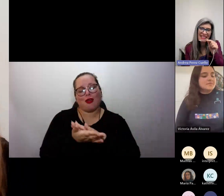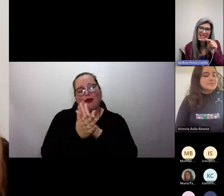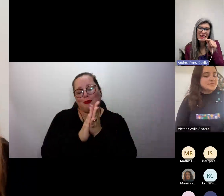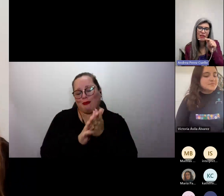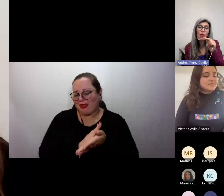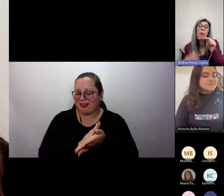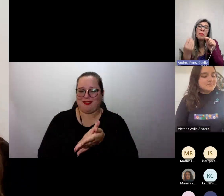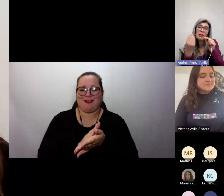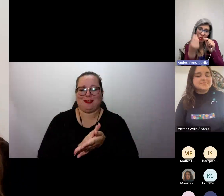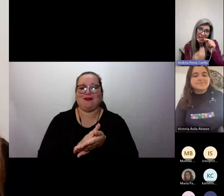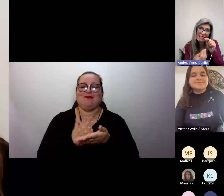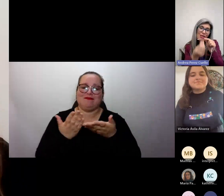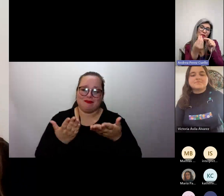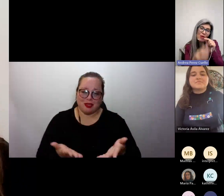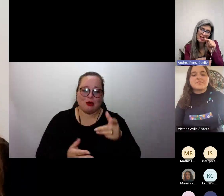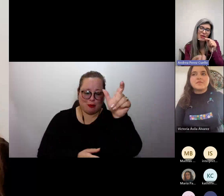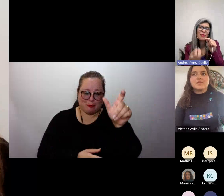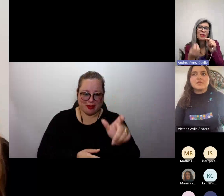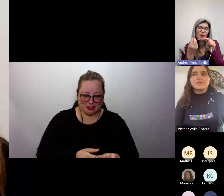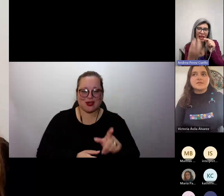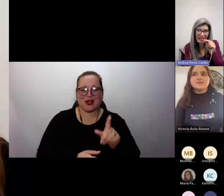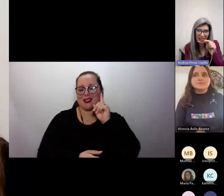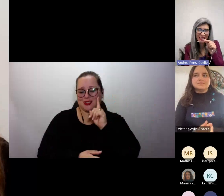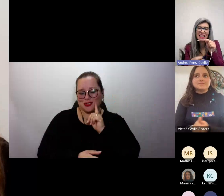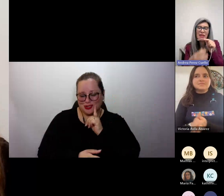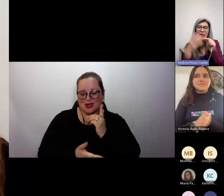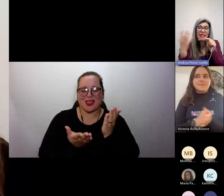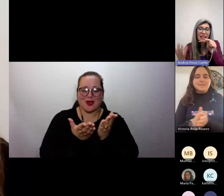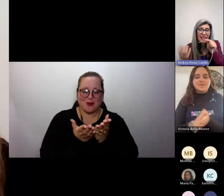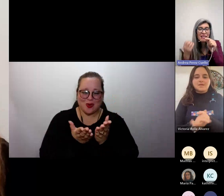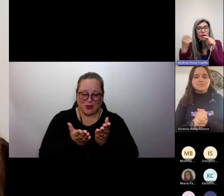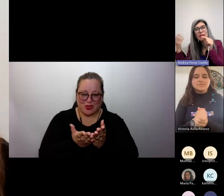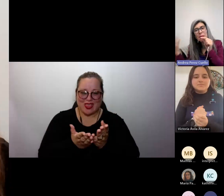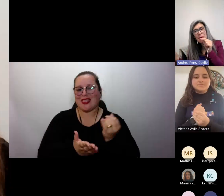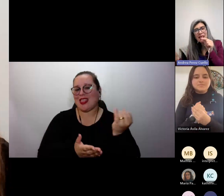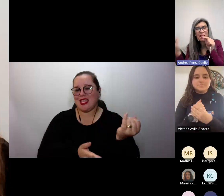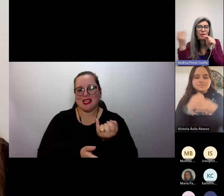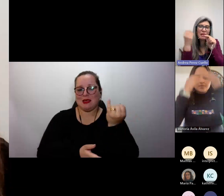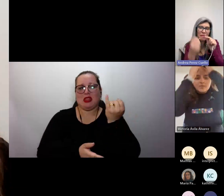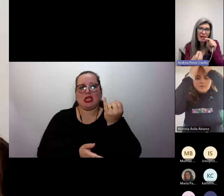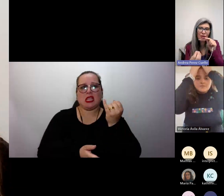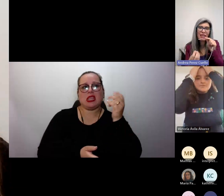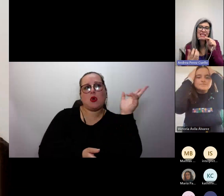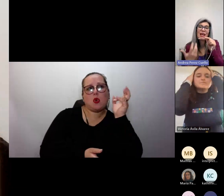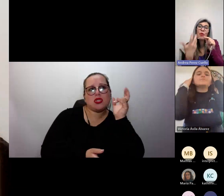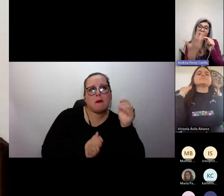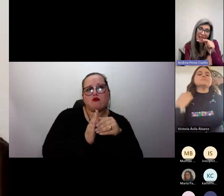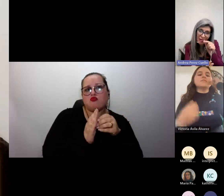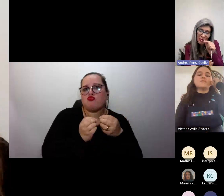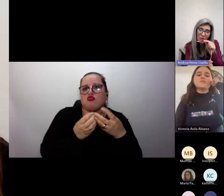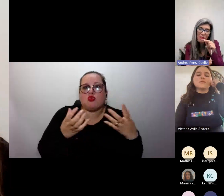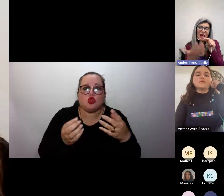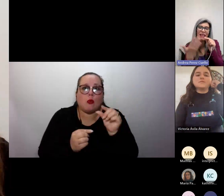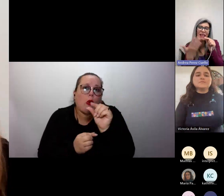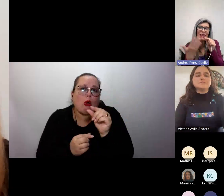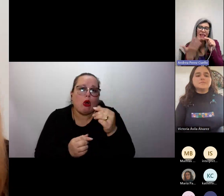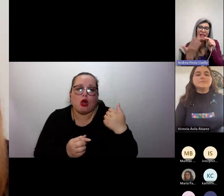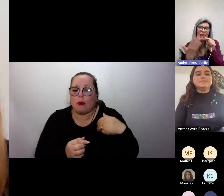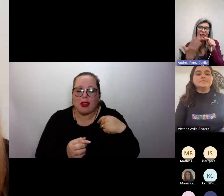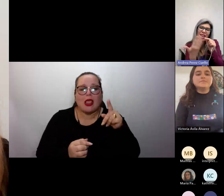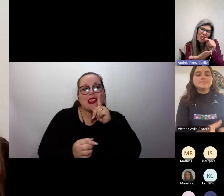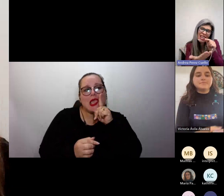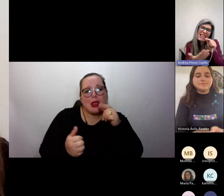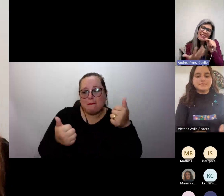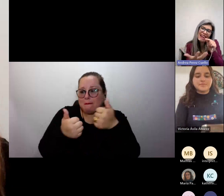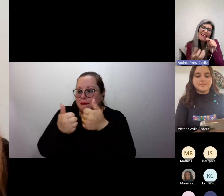integral, ¿cierto? Como personas sordas, como estudiantes, independientes si escuchan más, si escuchan menos, que se encuentren con sus pares y